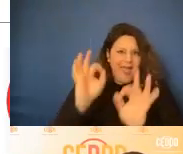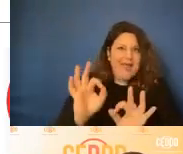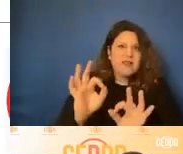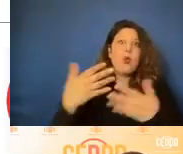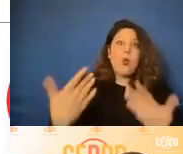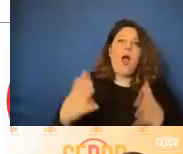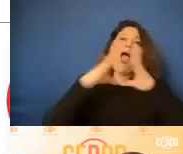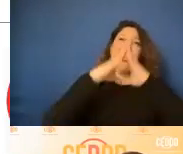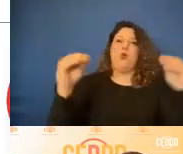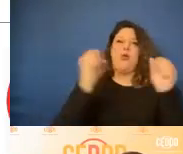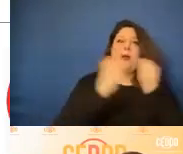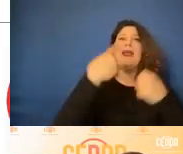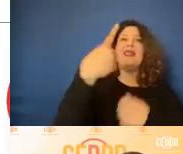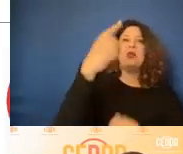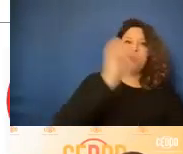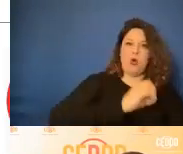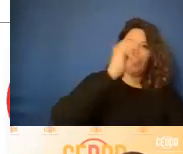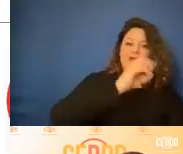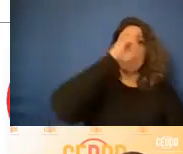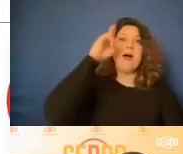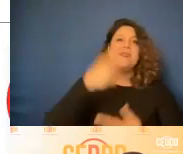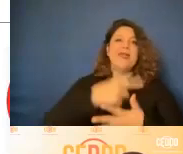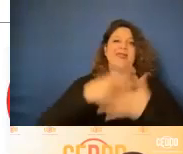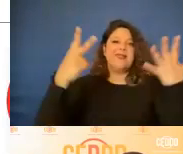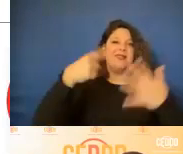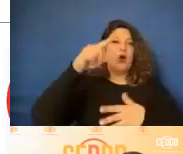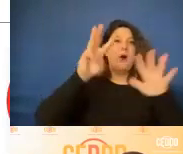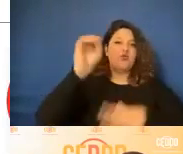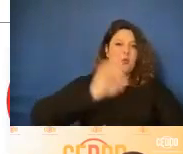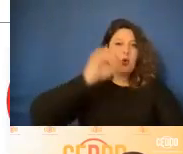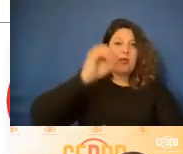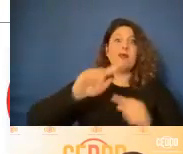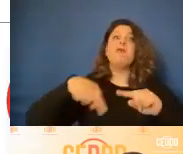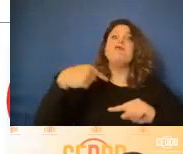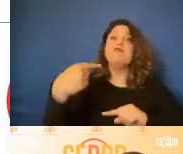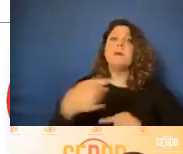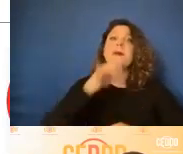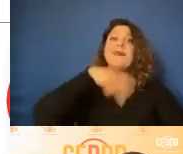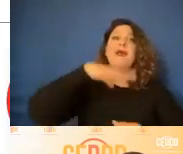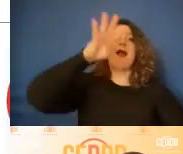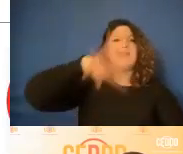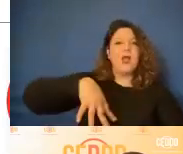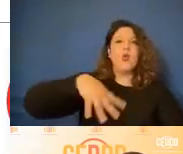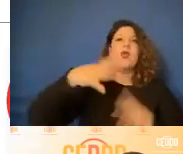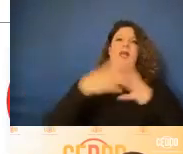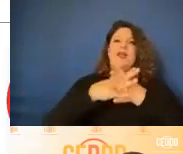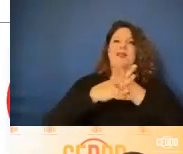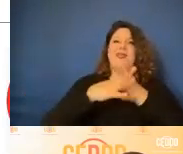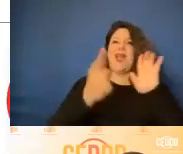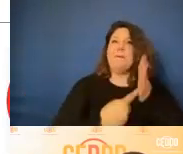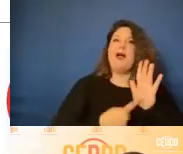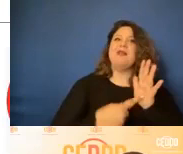con un 21%, Madrid con un 17,8% y a continuación les siguen Cataluña, Castilla-La Mancha y Valencia alrededor